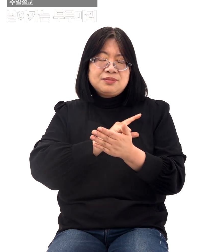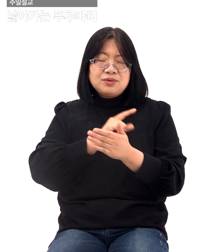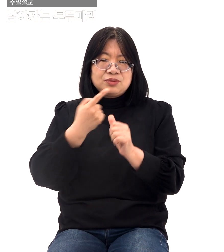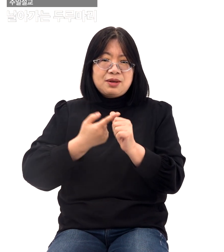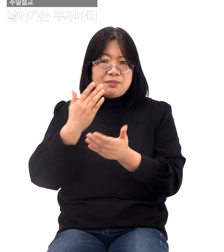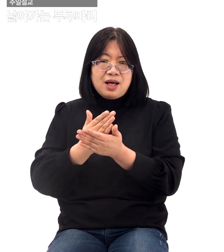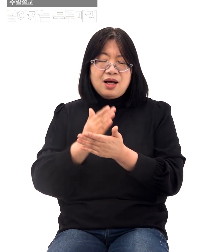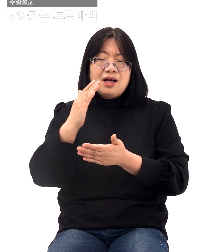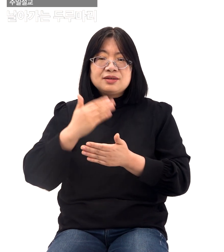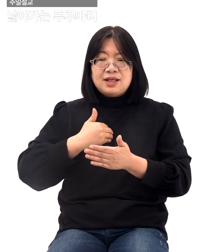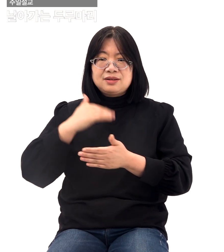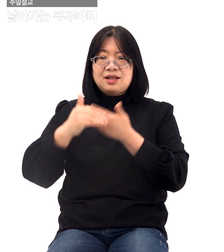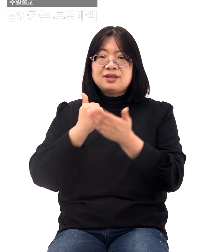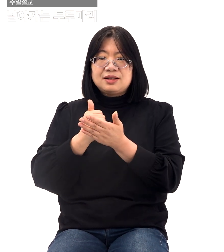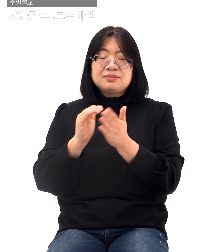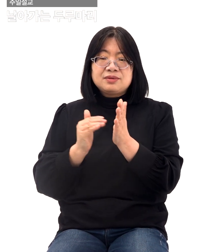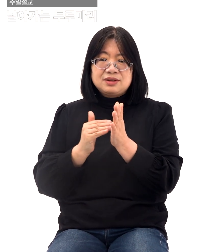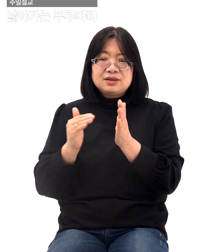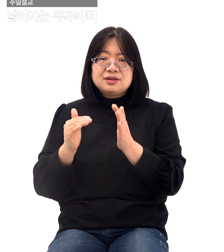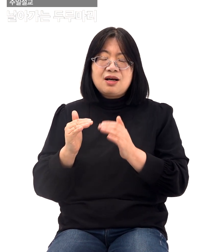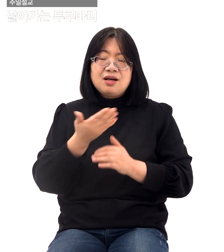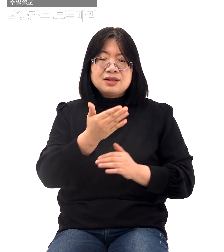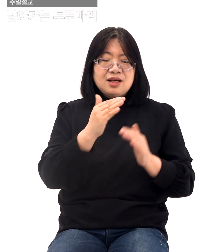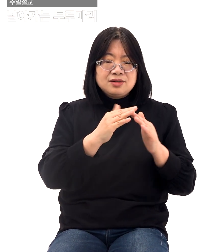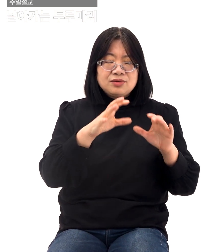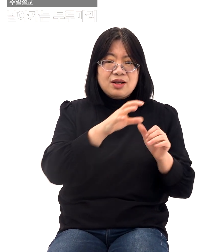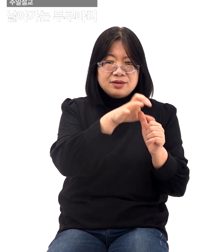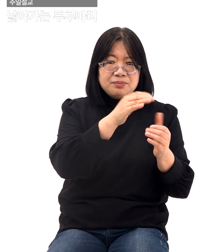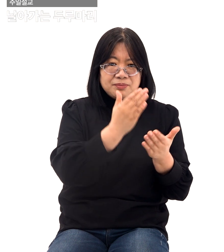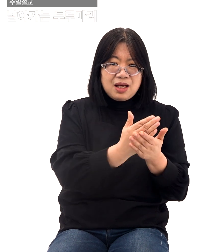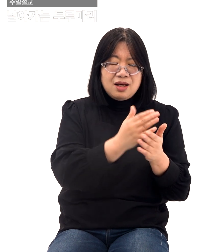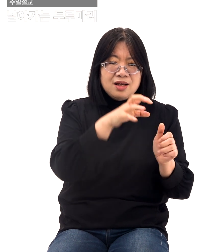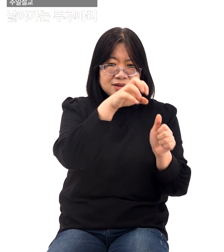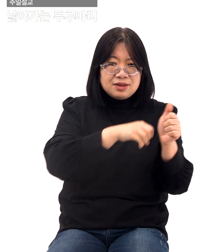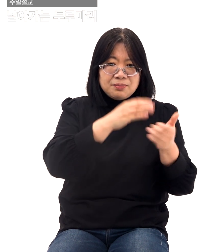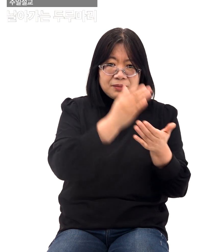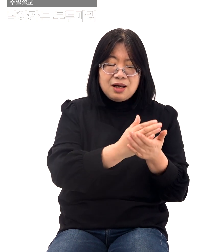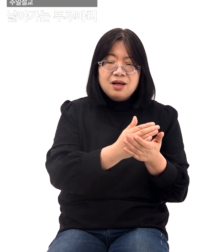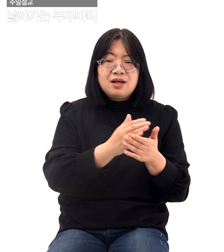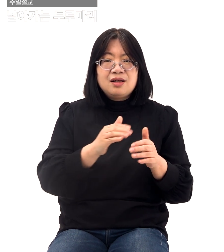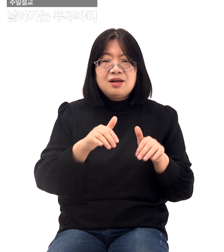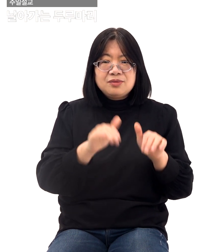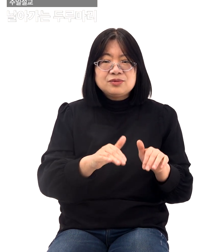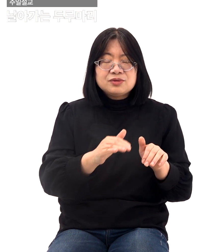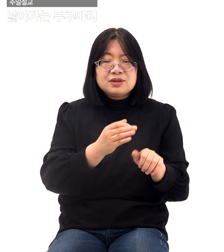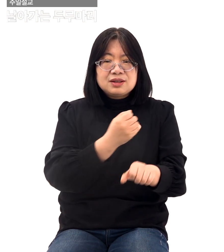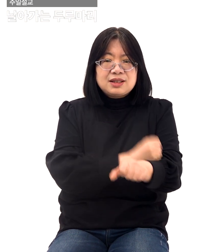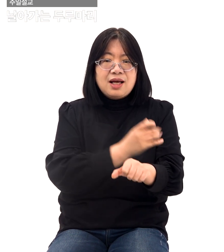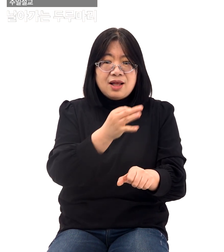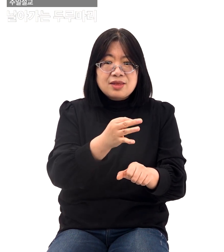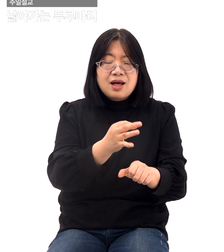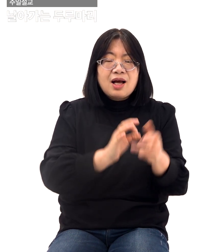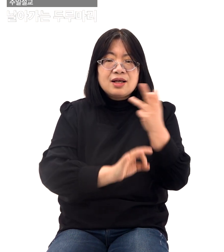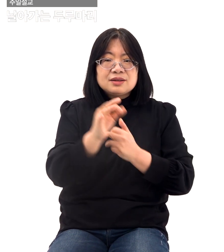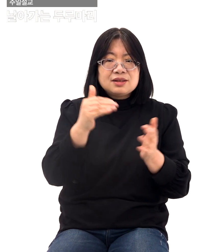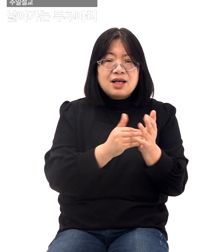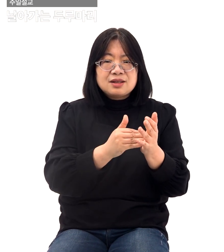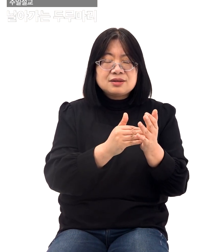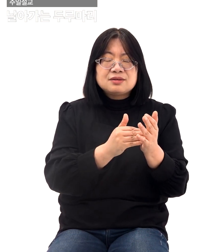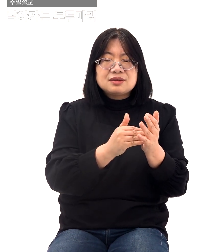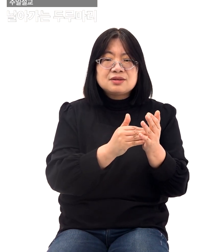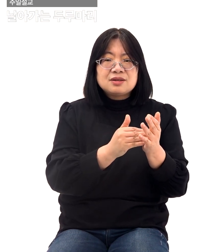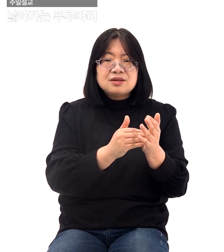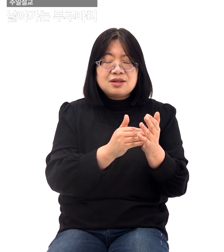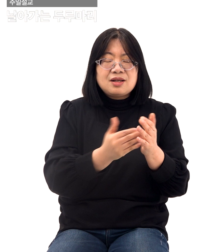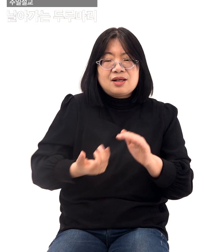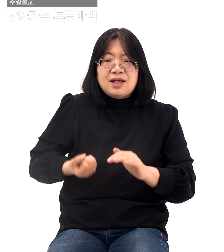나는 여호와니라. 너는 네 이웃을 억압하지 말며 착취하지 말며 품꾼의 삭슬 아침까지 밤새도록